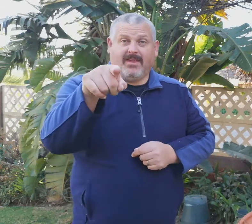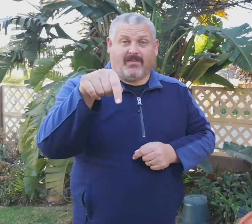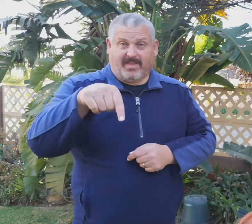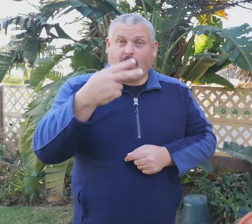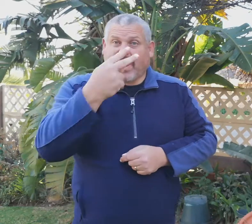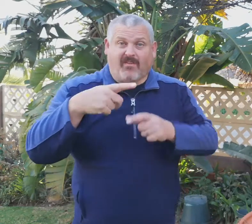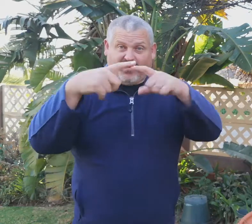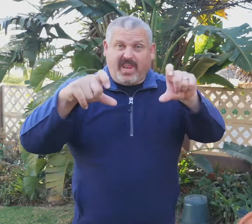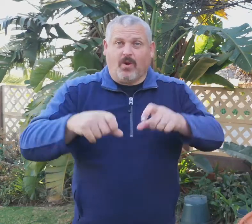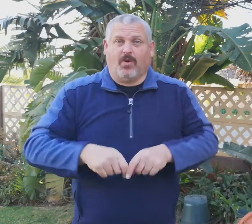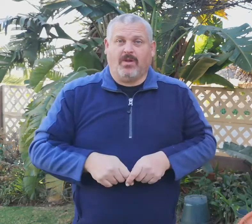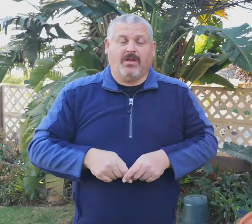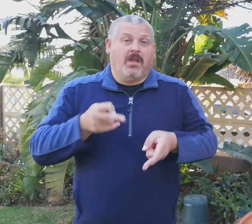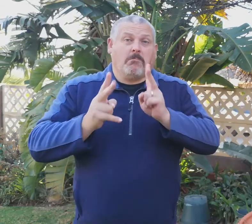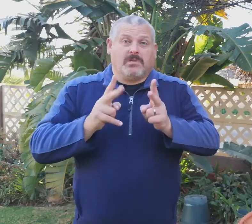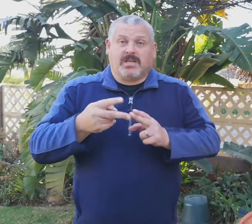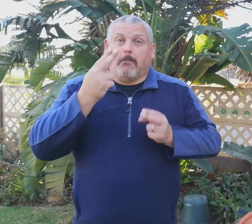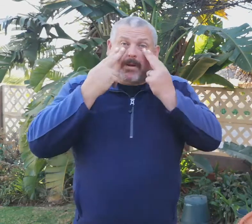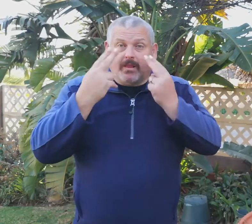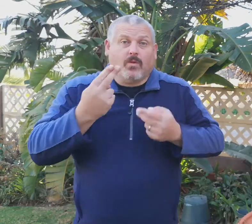jy nou kyk video,